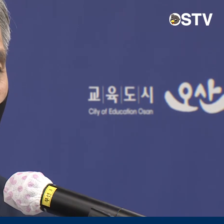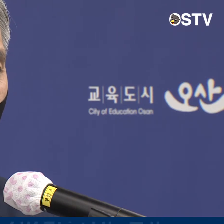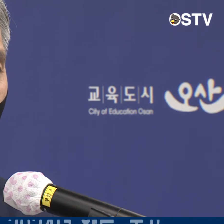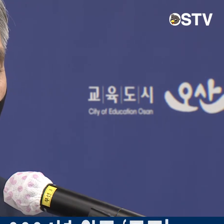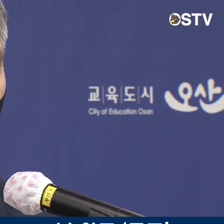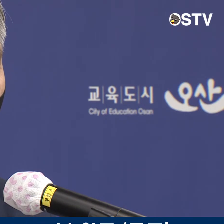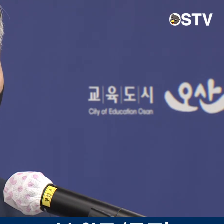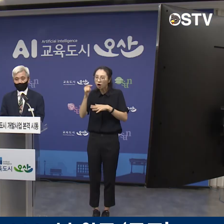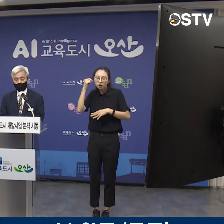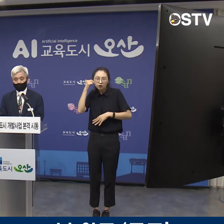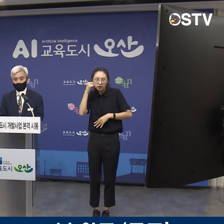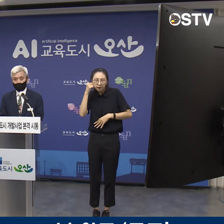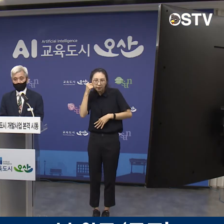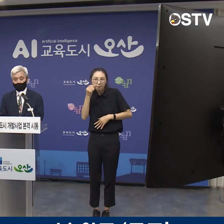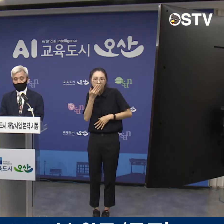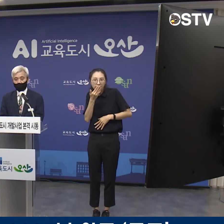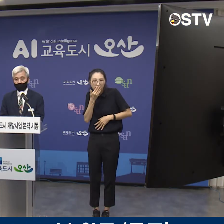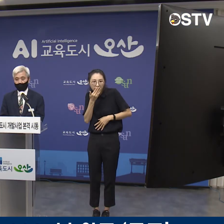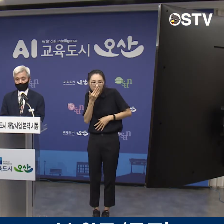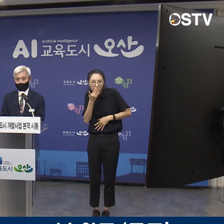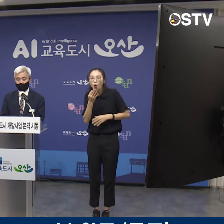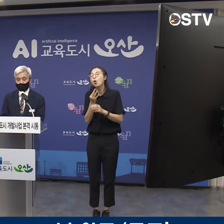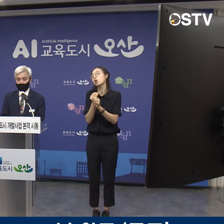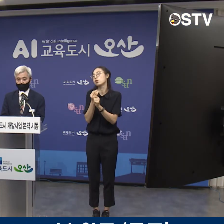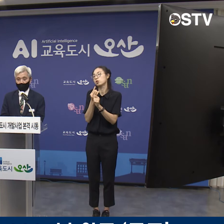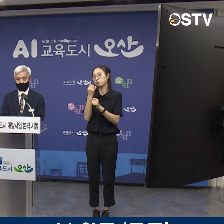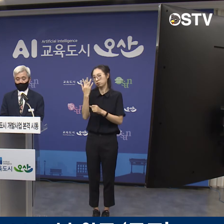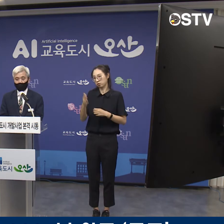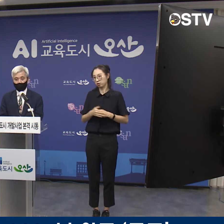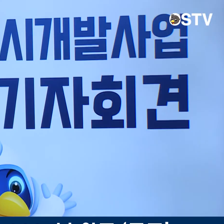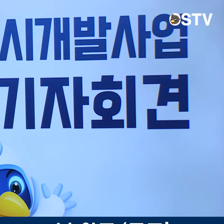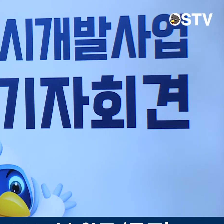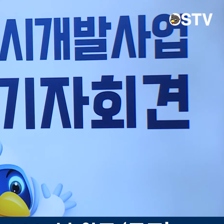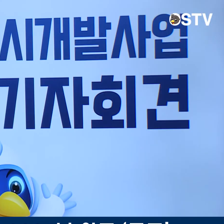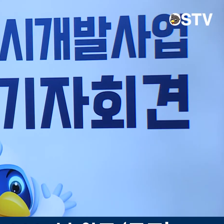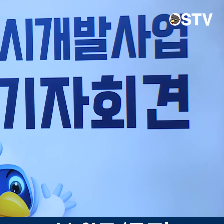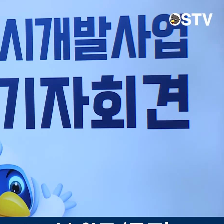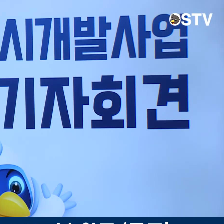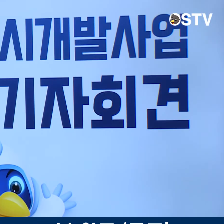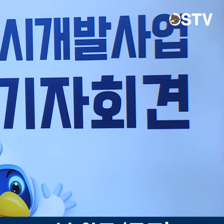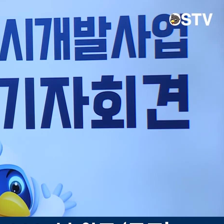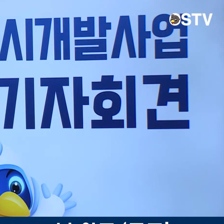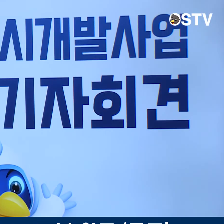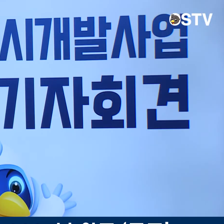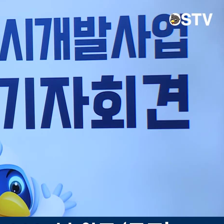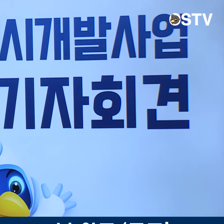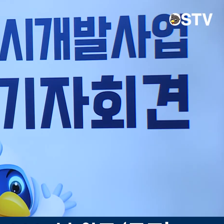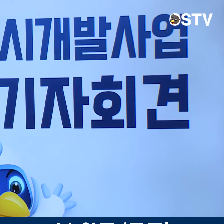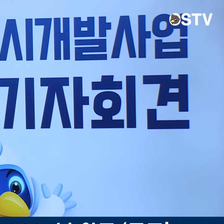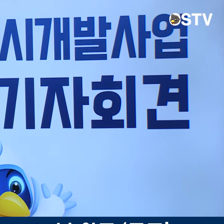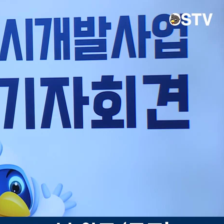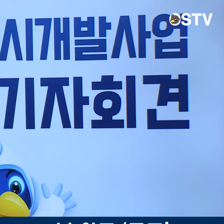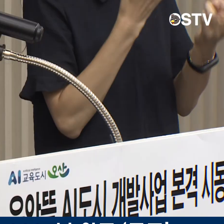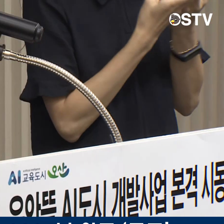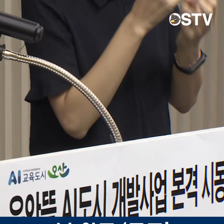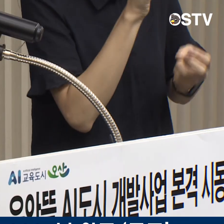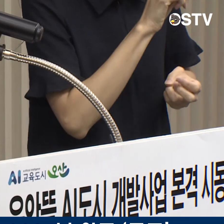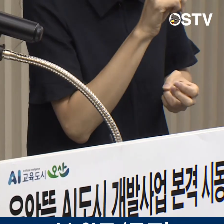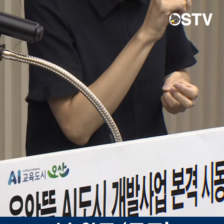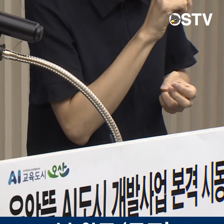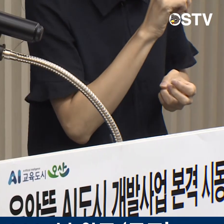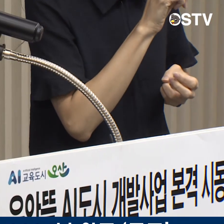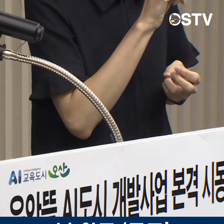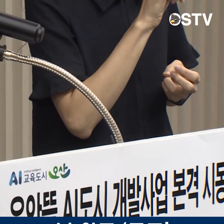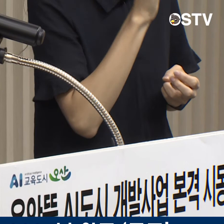토지 보상이 끝나는 대로 내년 하반기쯤 공사에 착수해 오는 2024년 AI 도시개발 사업을 완료한다는